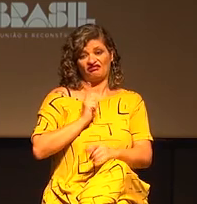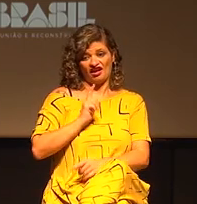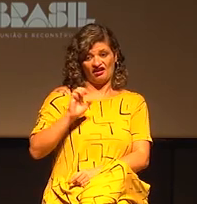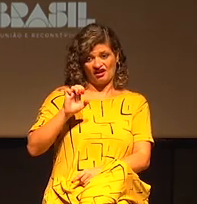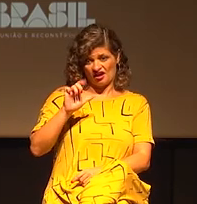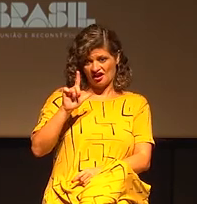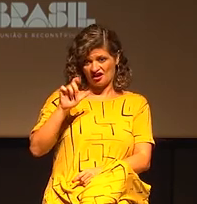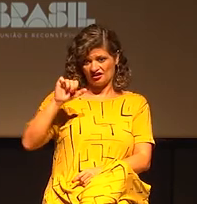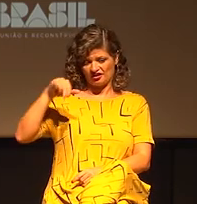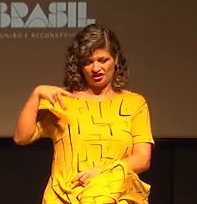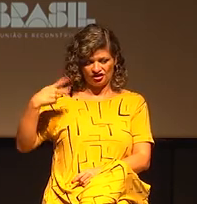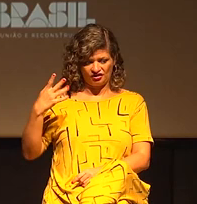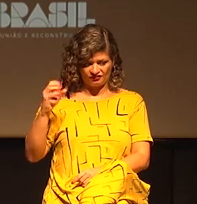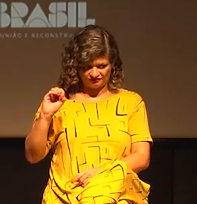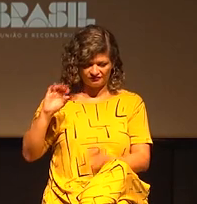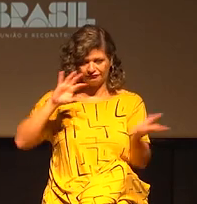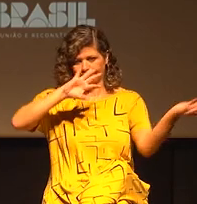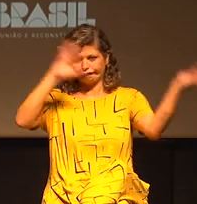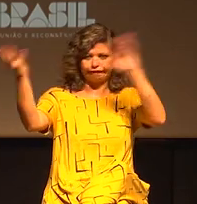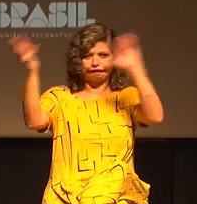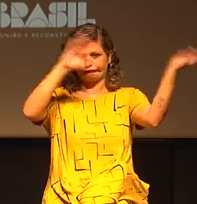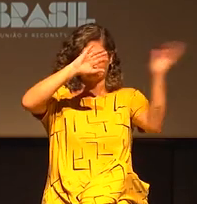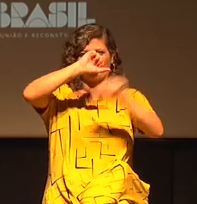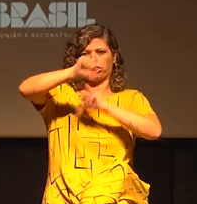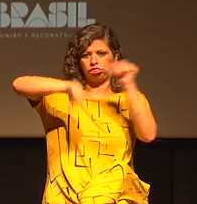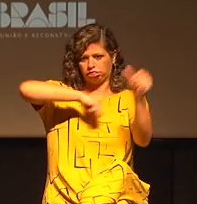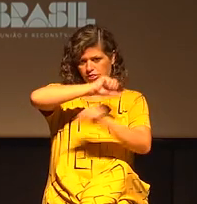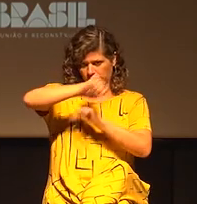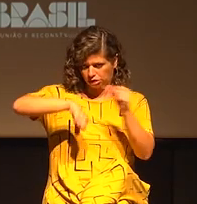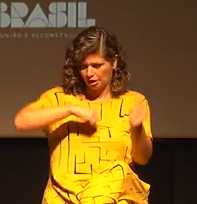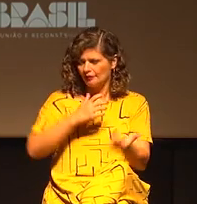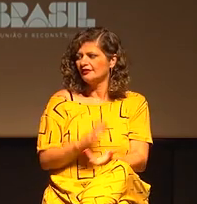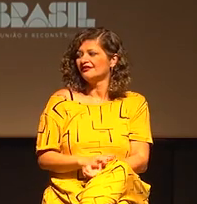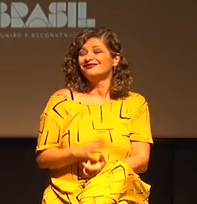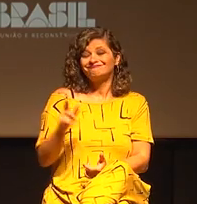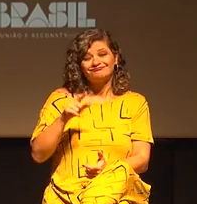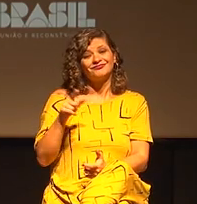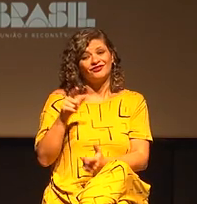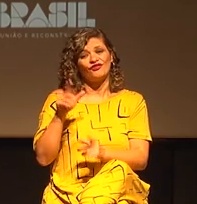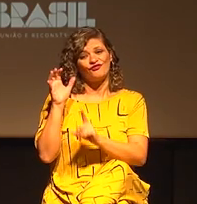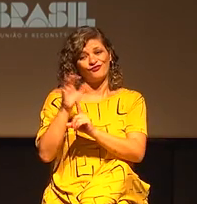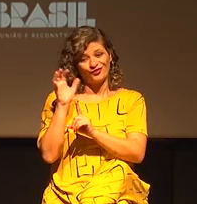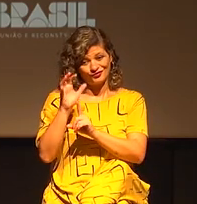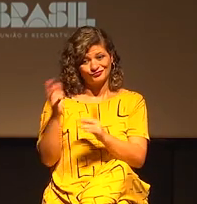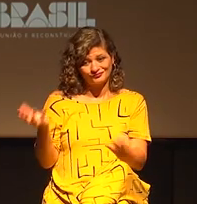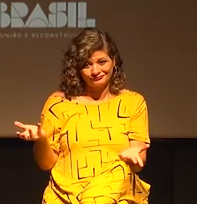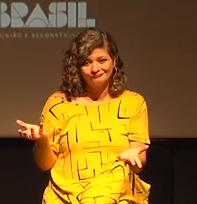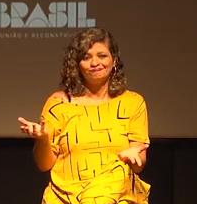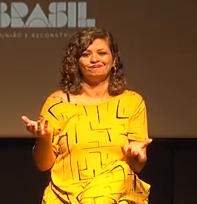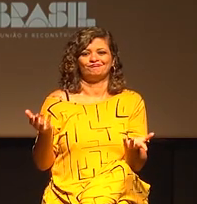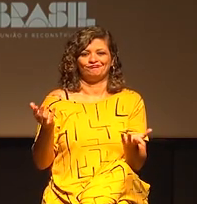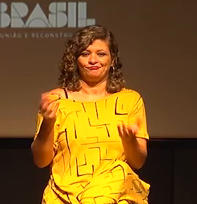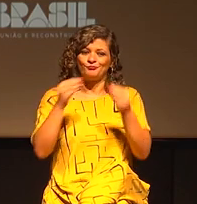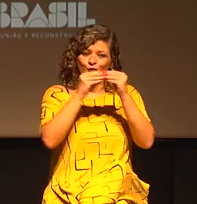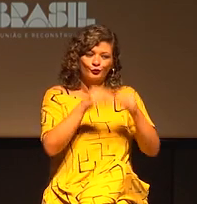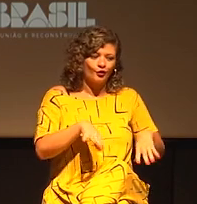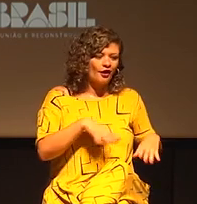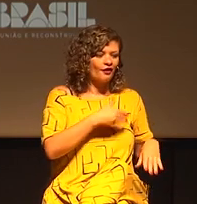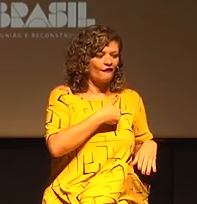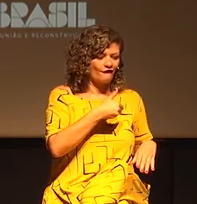um tempo atrás aí na década de 70 foi eh que teve um impacto grande também né da fome então